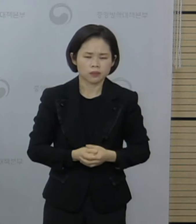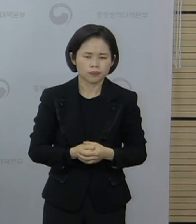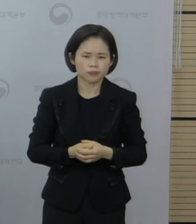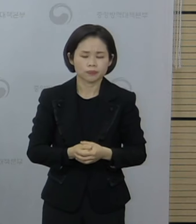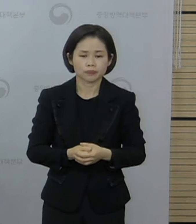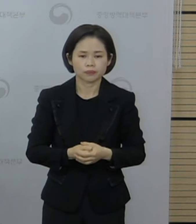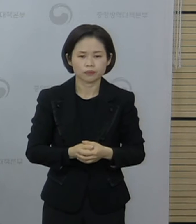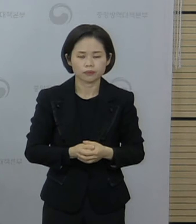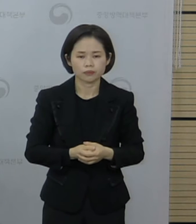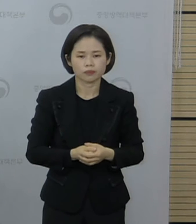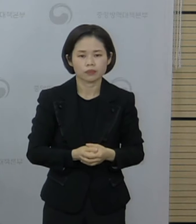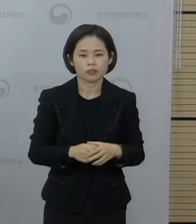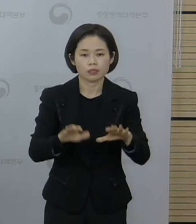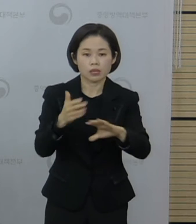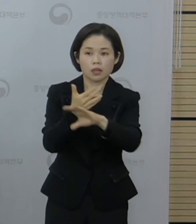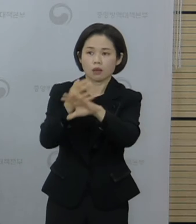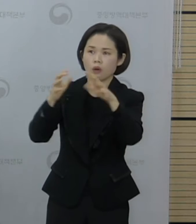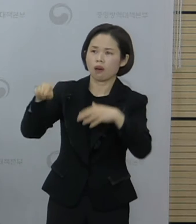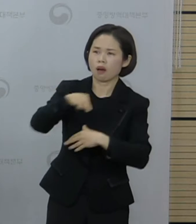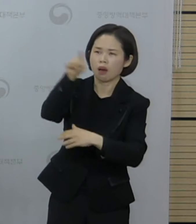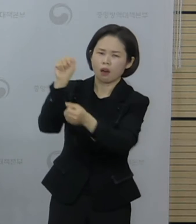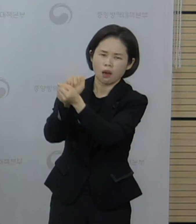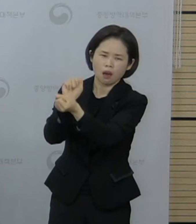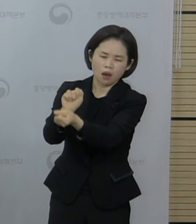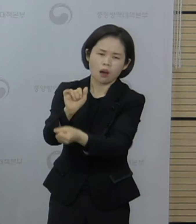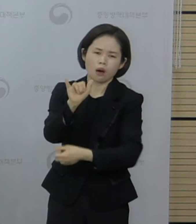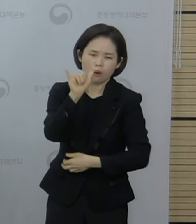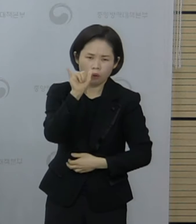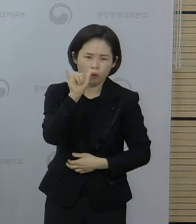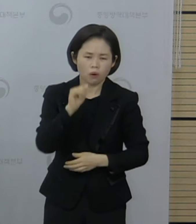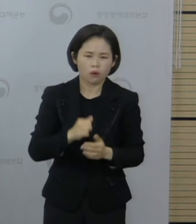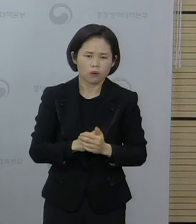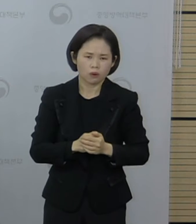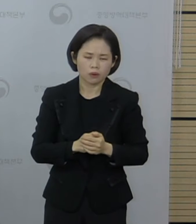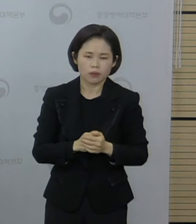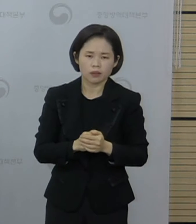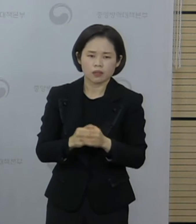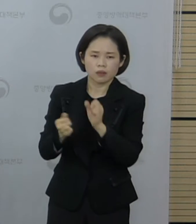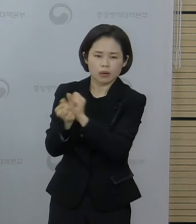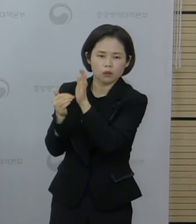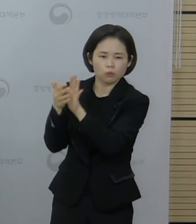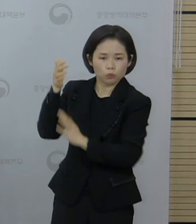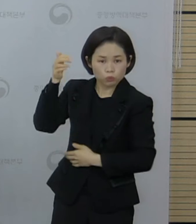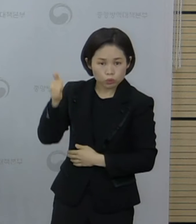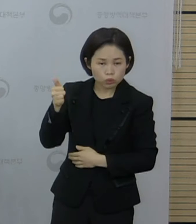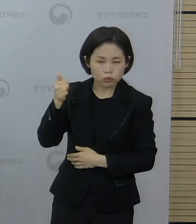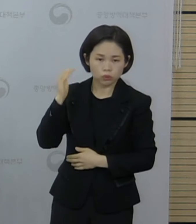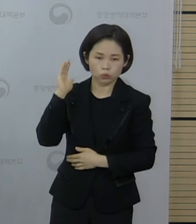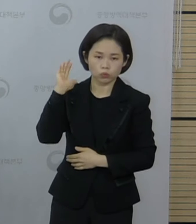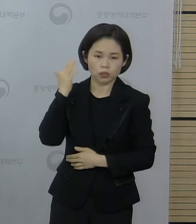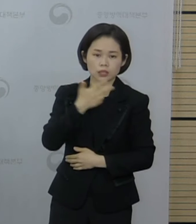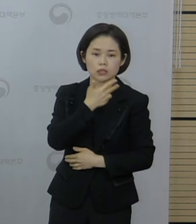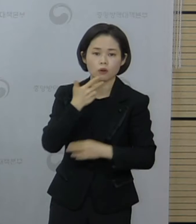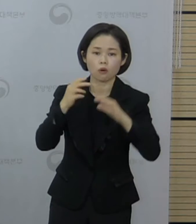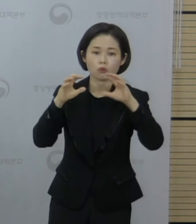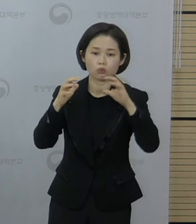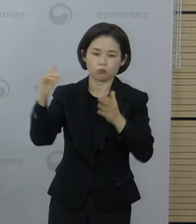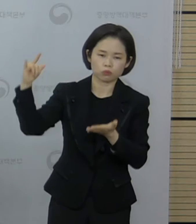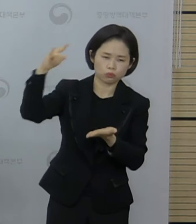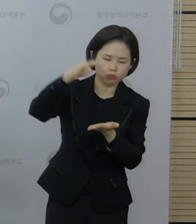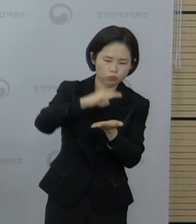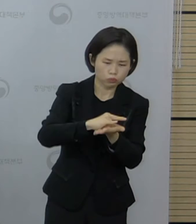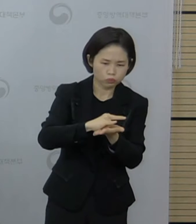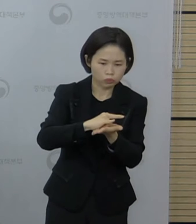이러한 해외 상황과 함께 저희 중앙 방역대책본부 에서는 최근 영국 알로 입국한